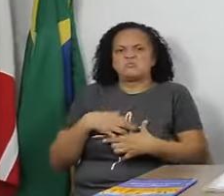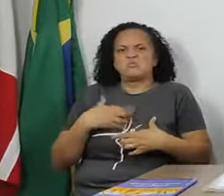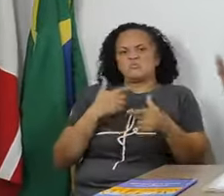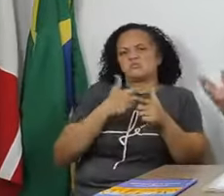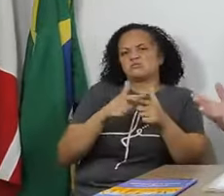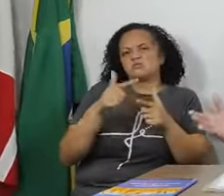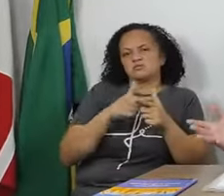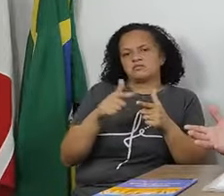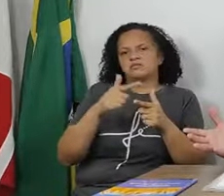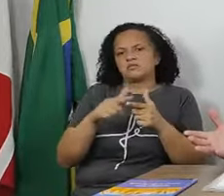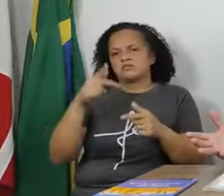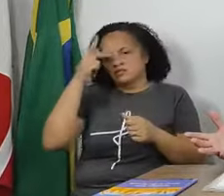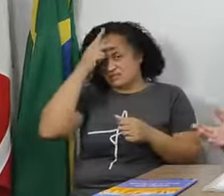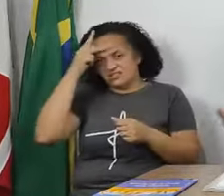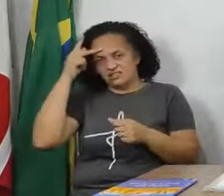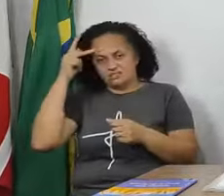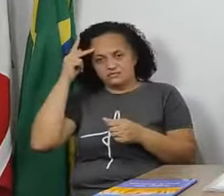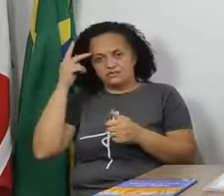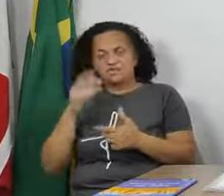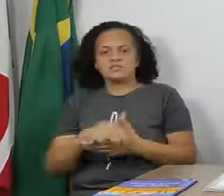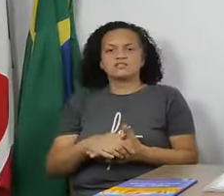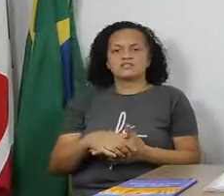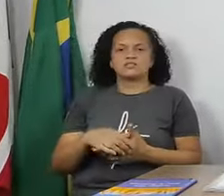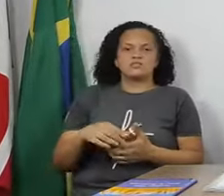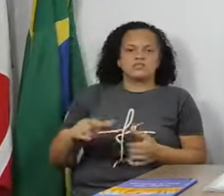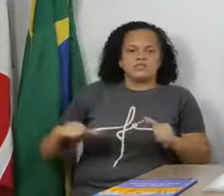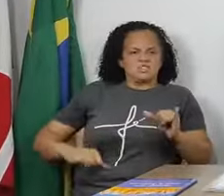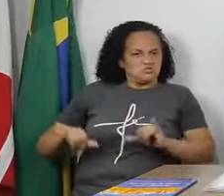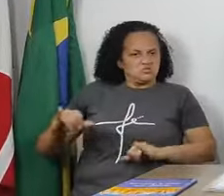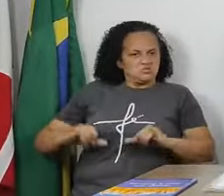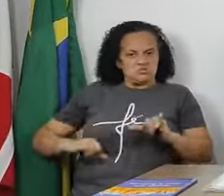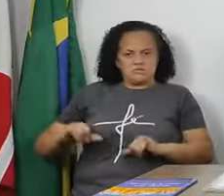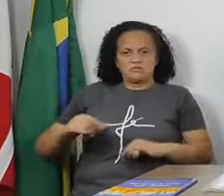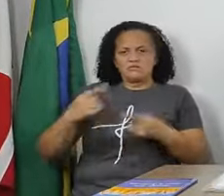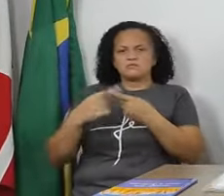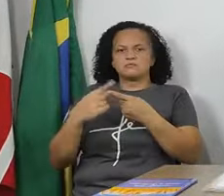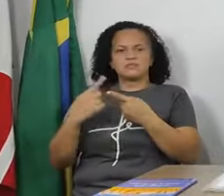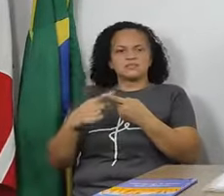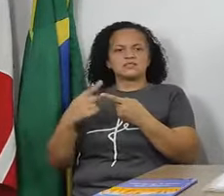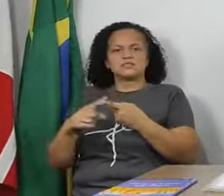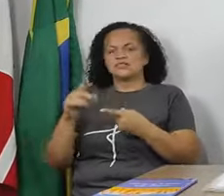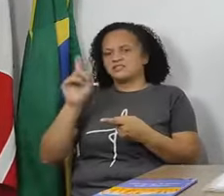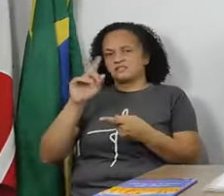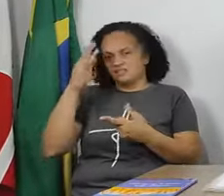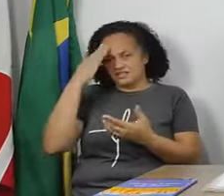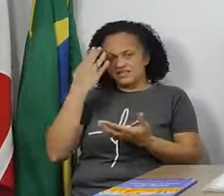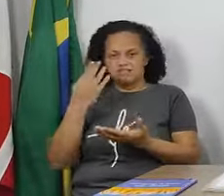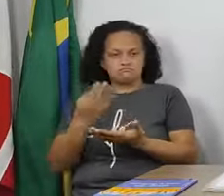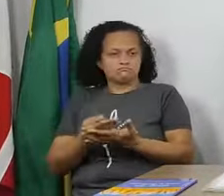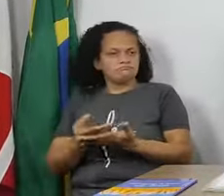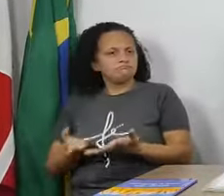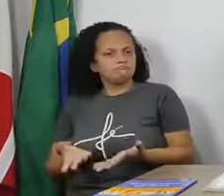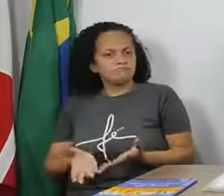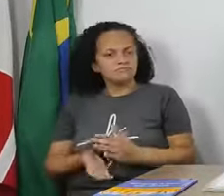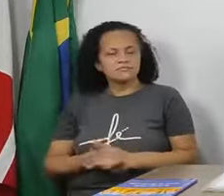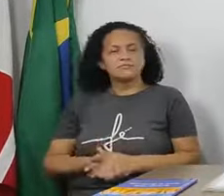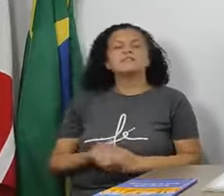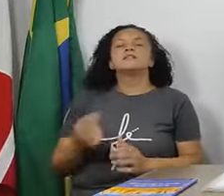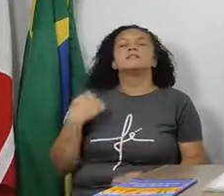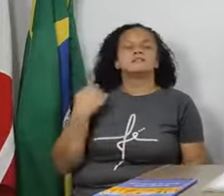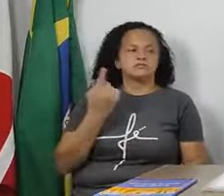pessoa logo se escandaliza, porque ela não tem raiz em si mesma. Então nós precisamos, né,